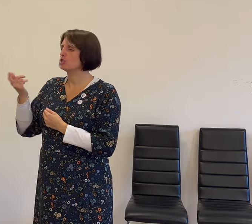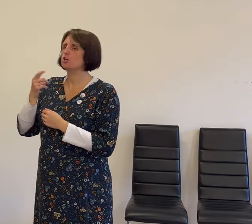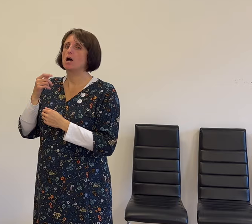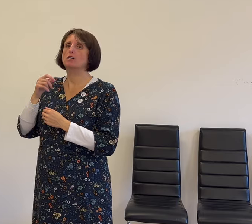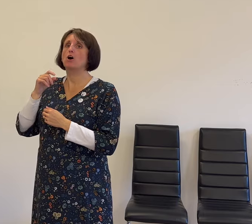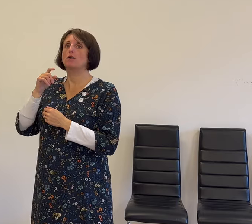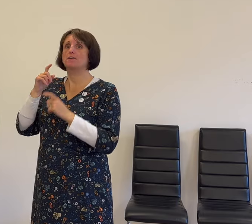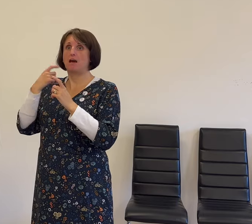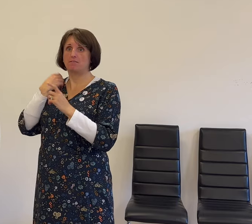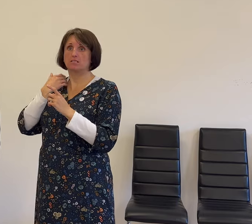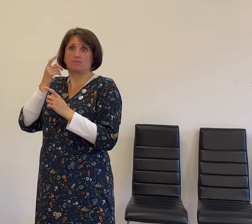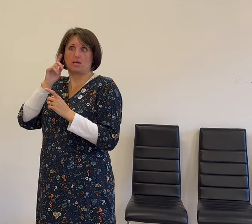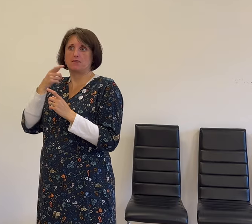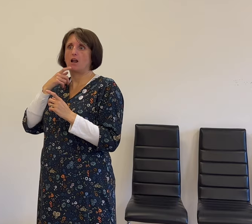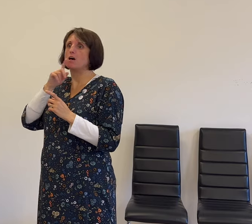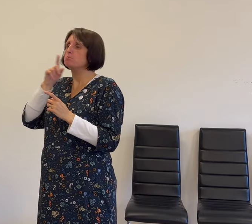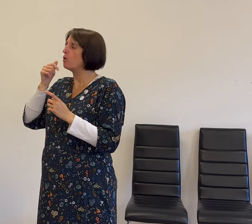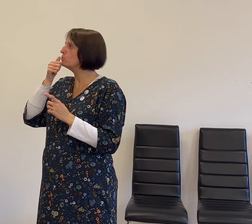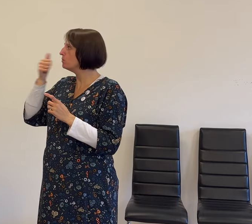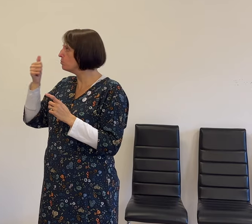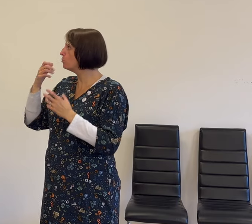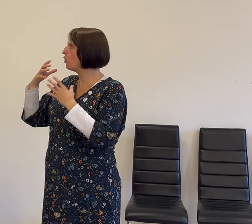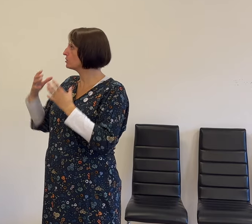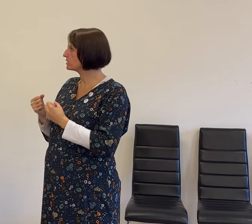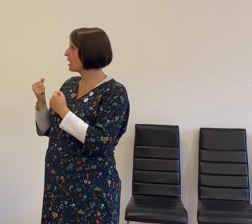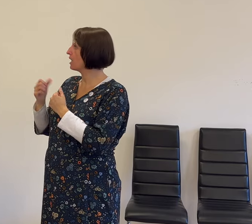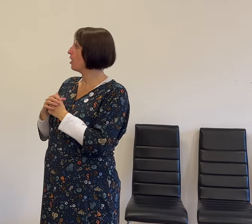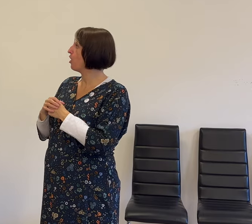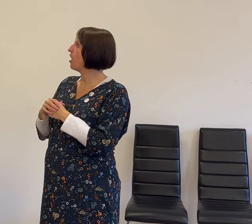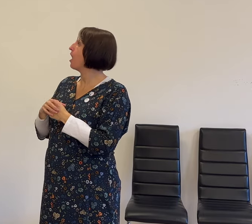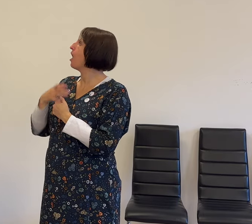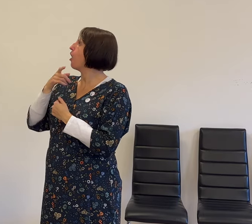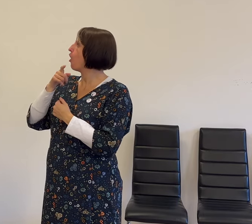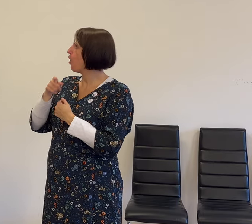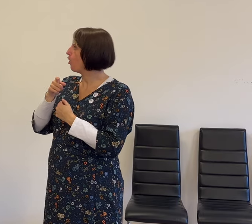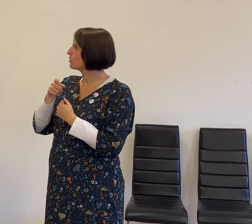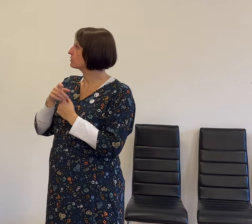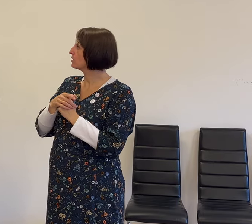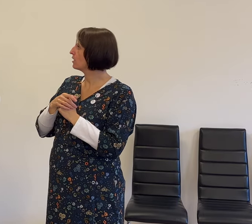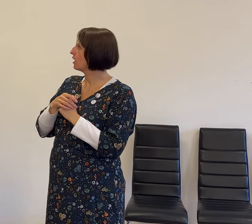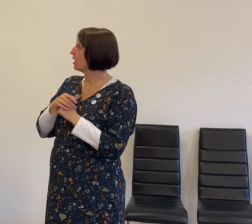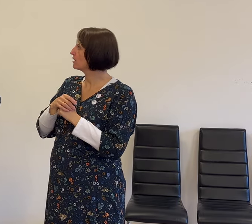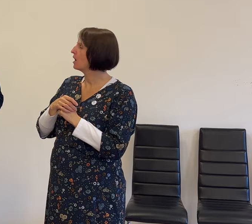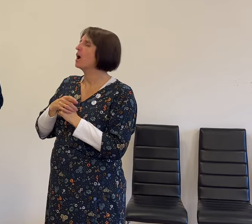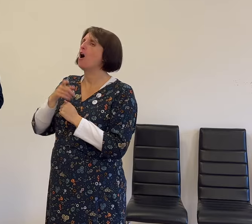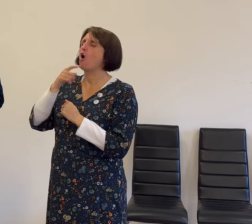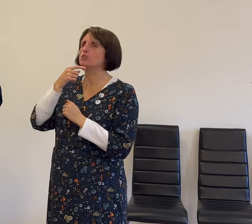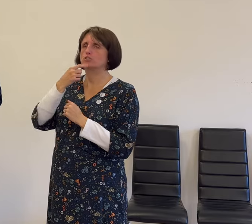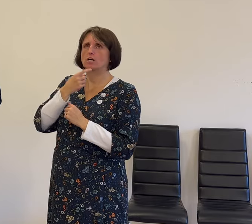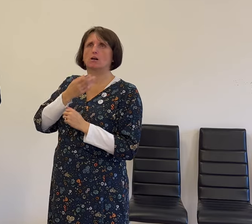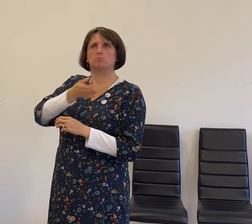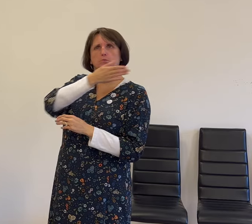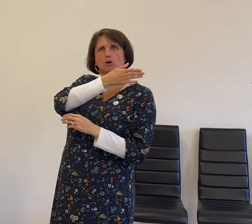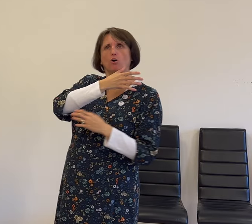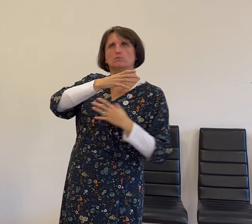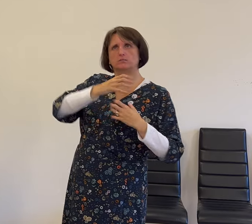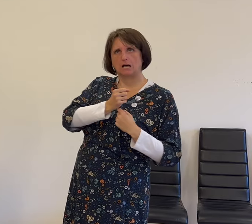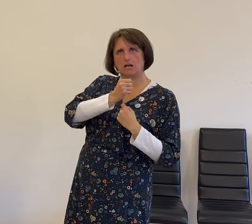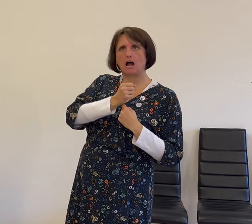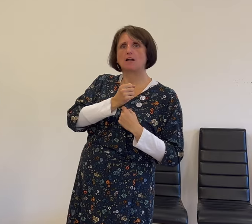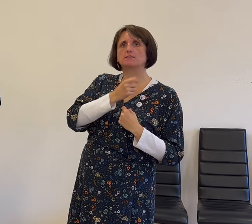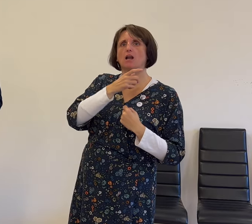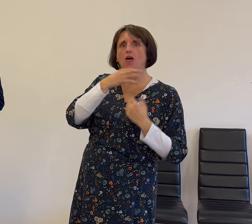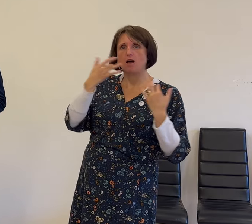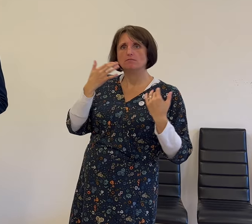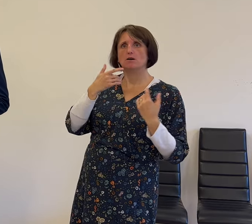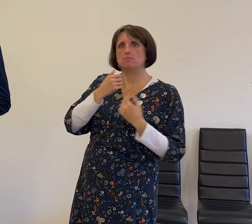kde chytit toho medvěda a toho lva. A všimněte si, on to bere, tam jsem byl zachráněn. A tady si mě Pán Bůh